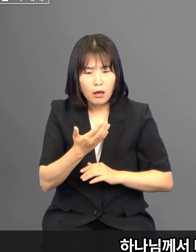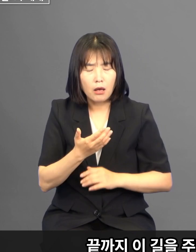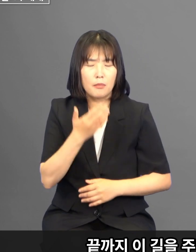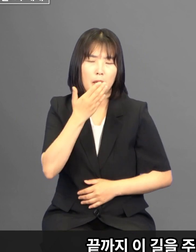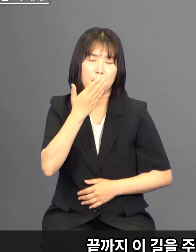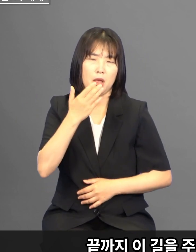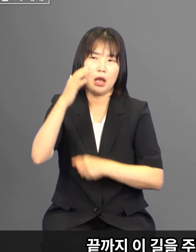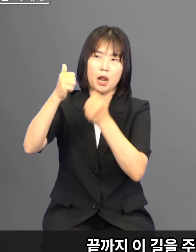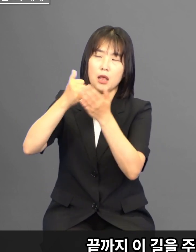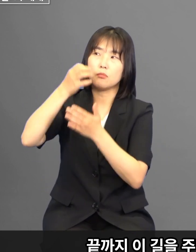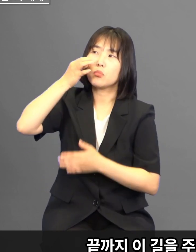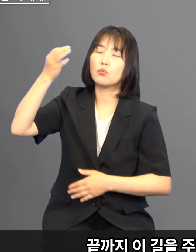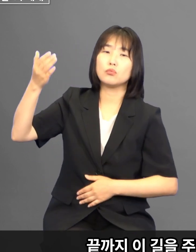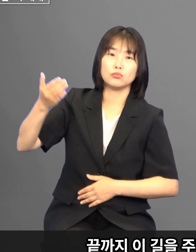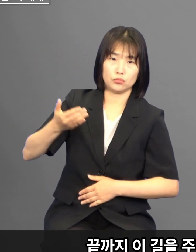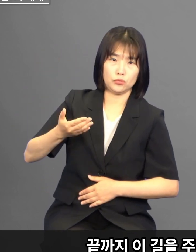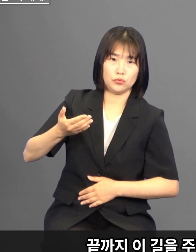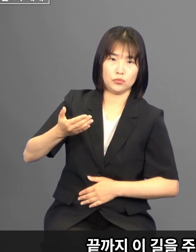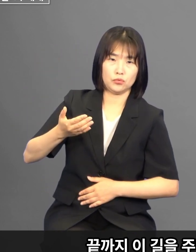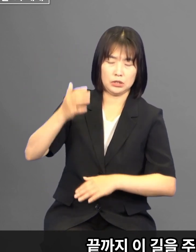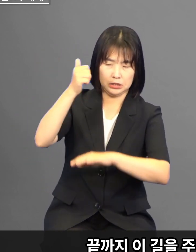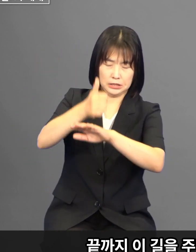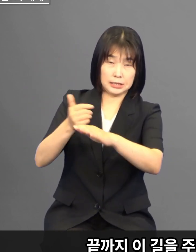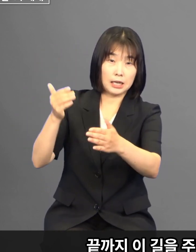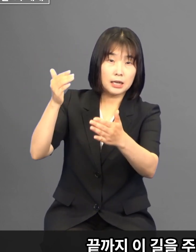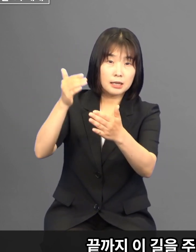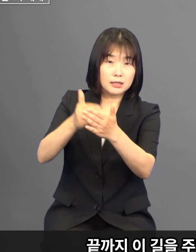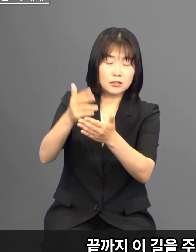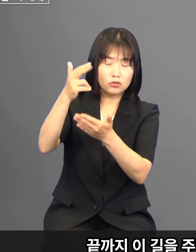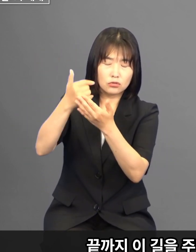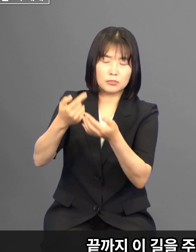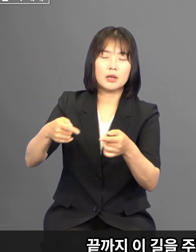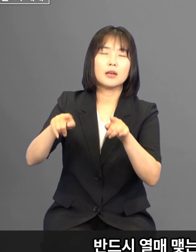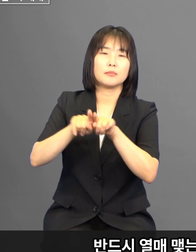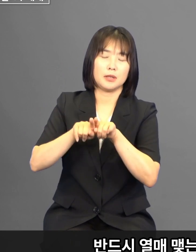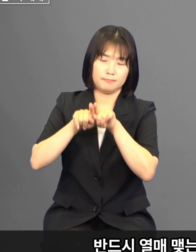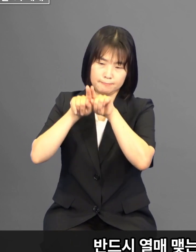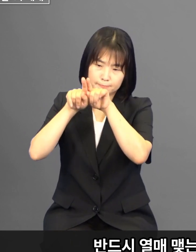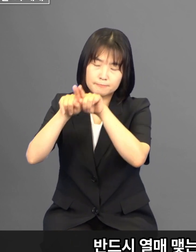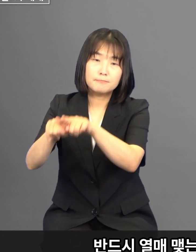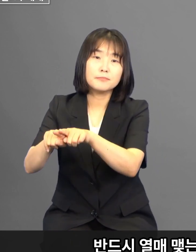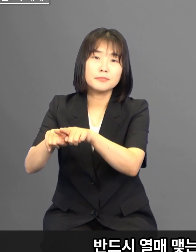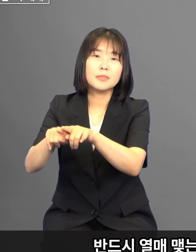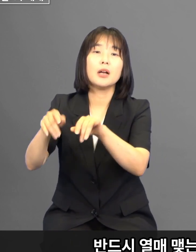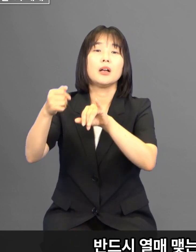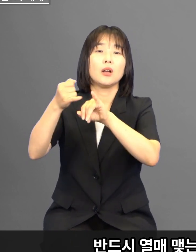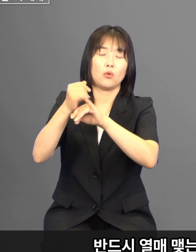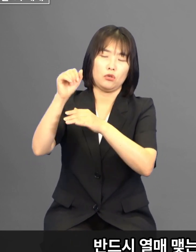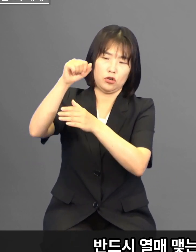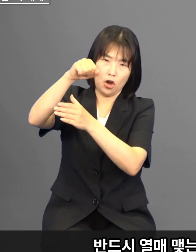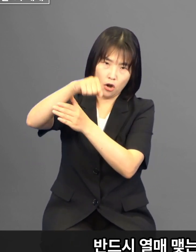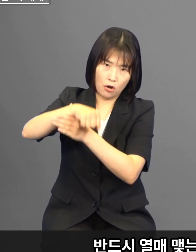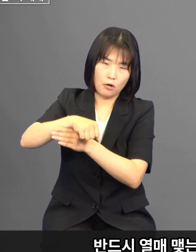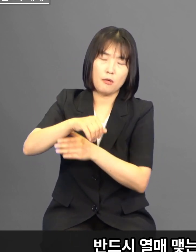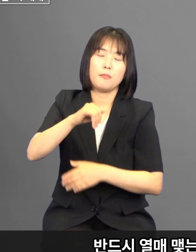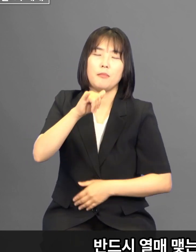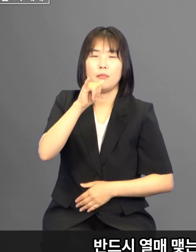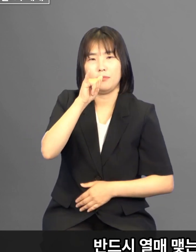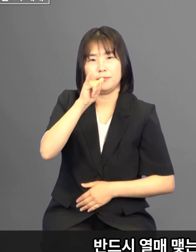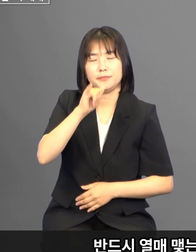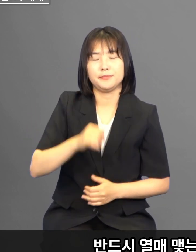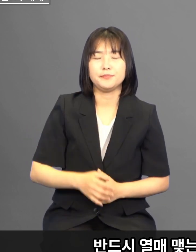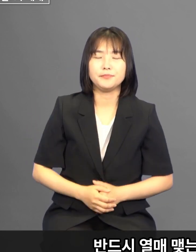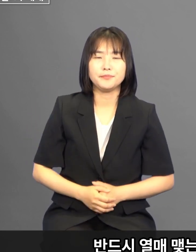보여주시고 끝까지 이 글을 주님과 함께 손잡고 나아간다면 반드시 열매 맺는 날이 오게